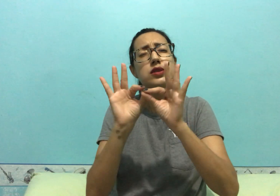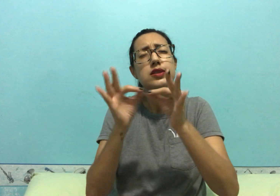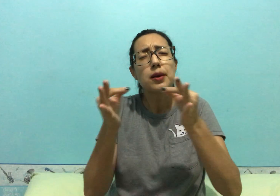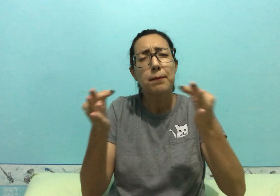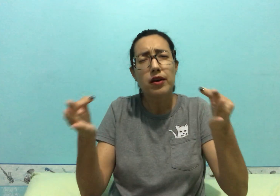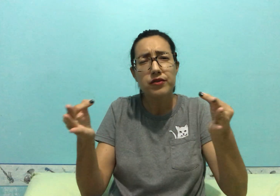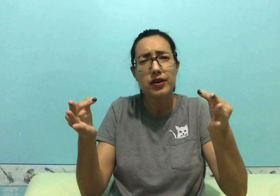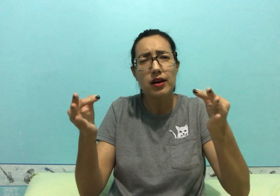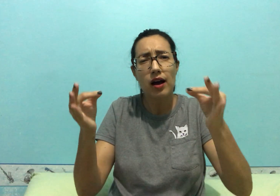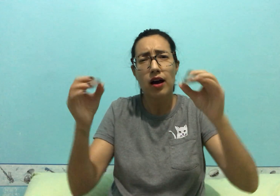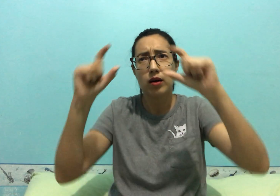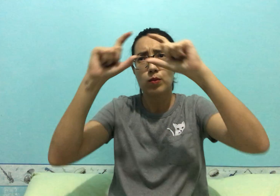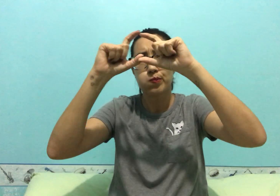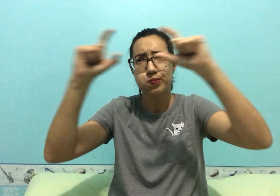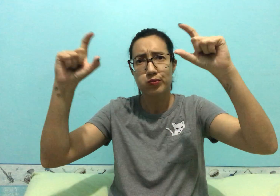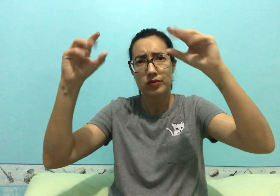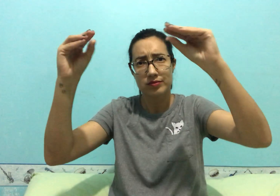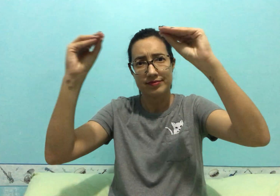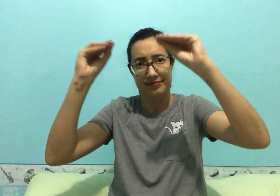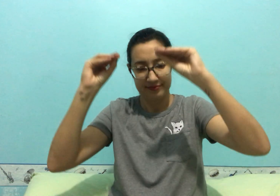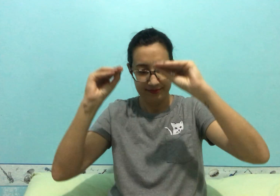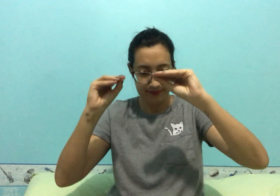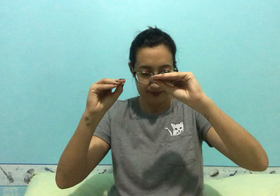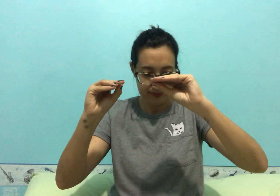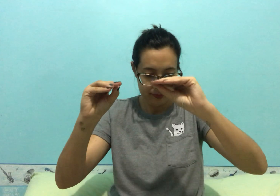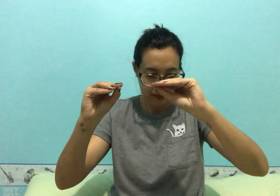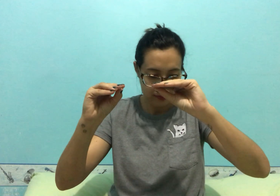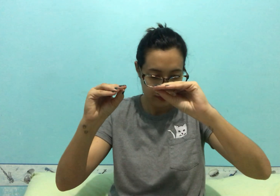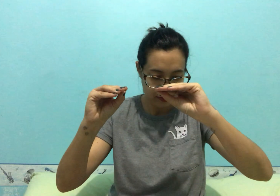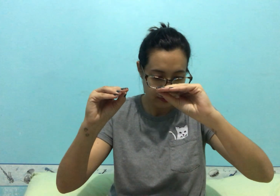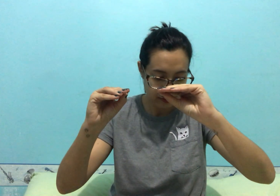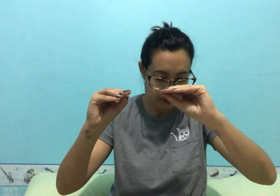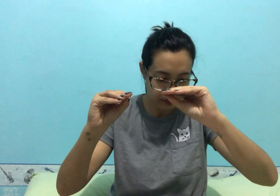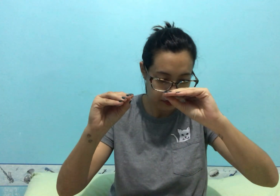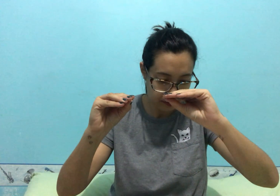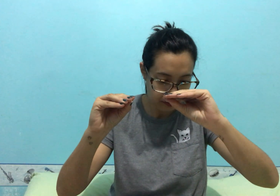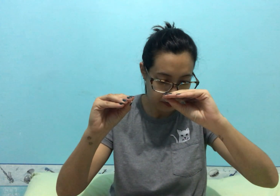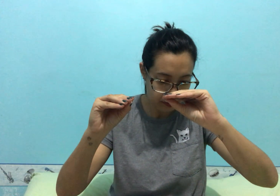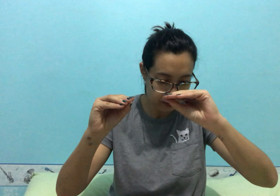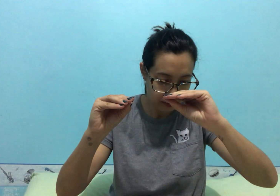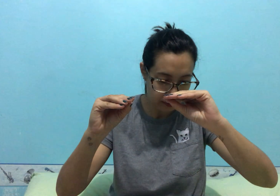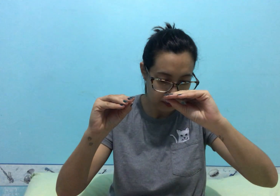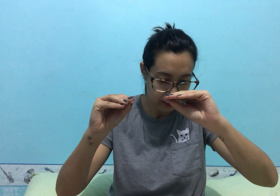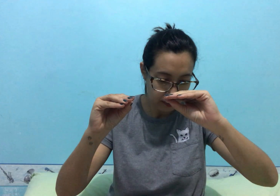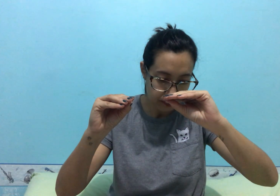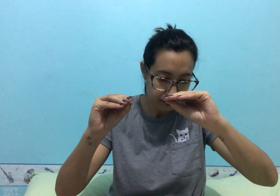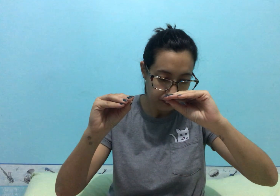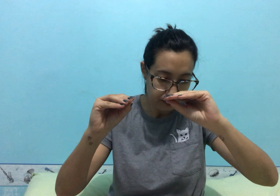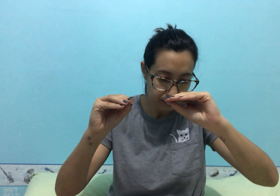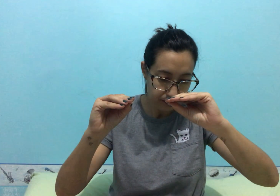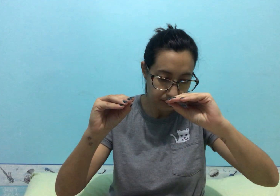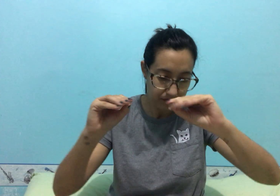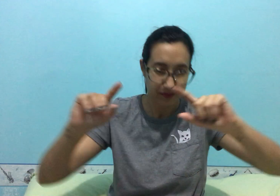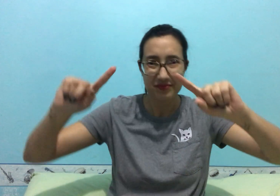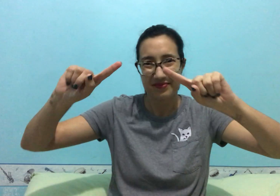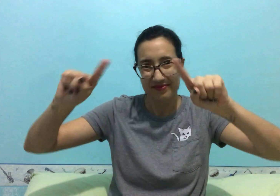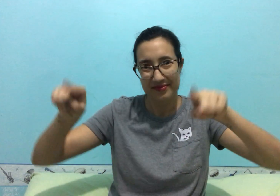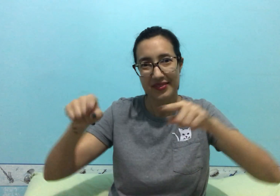evidência. Então, ó, temos B e C aqui, ok? E aí nós chegamos aqui agora naquela situação que eu tenho um